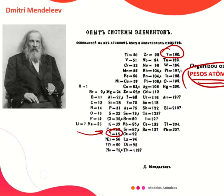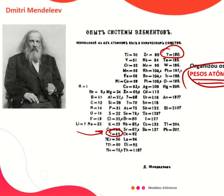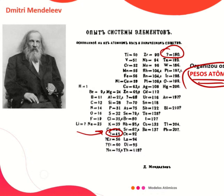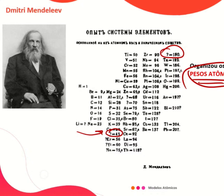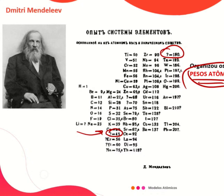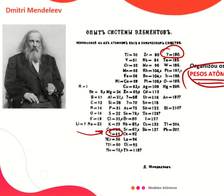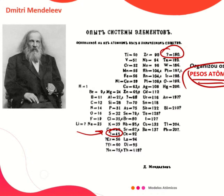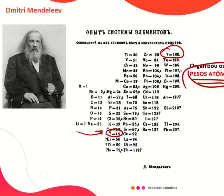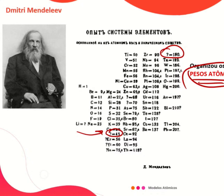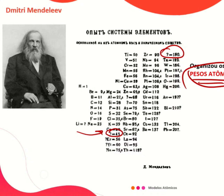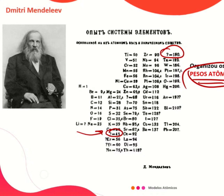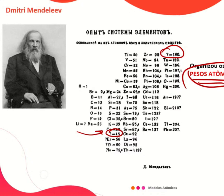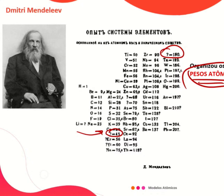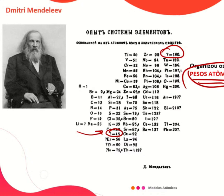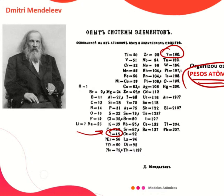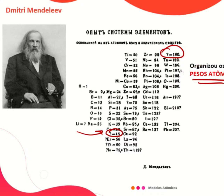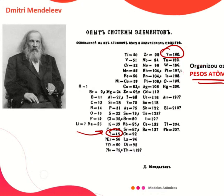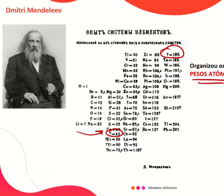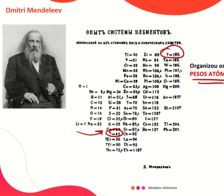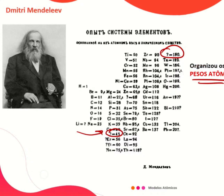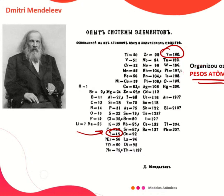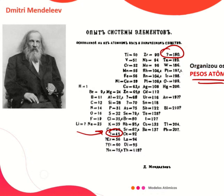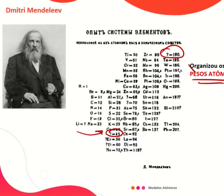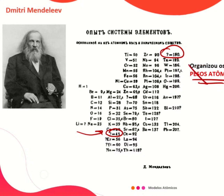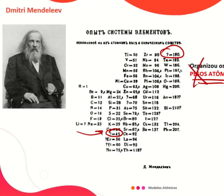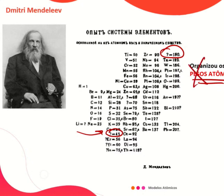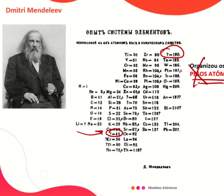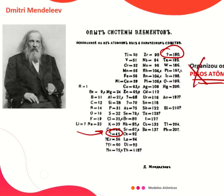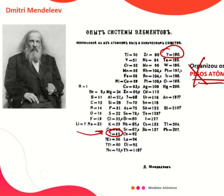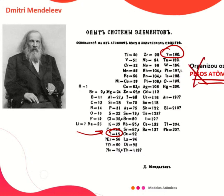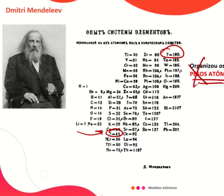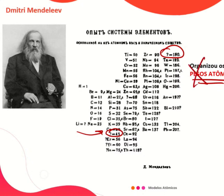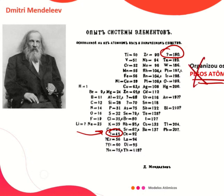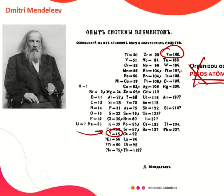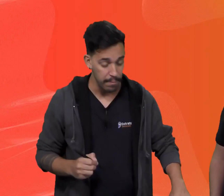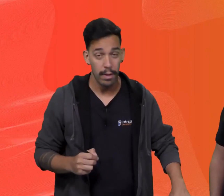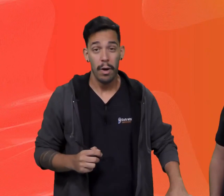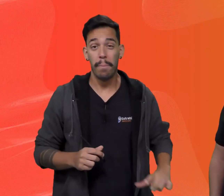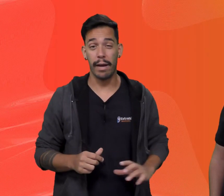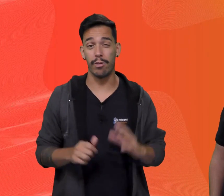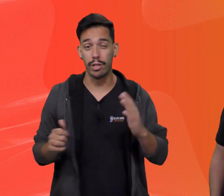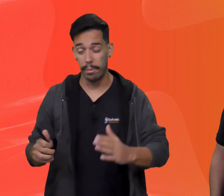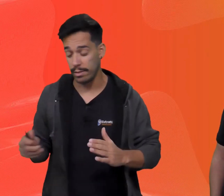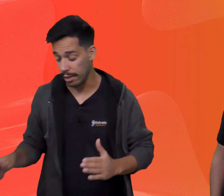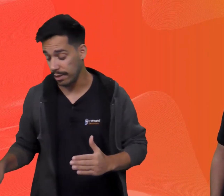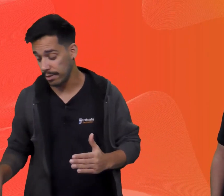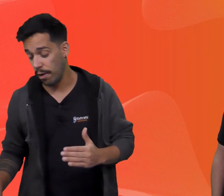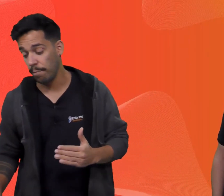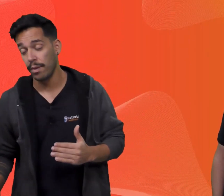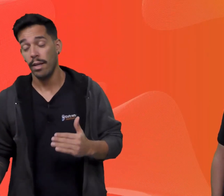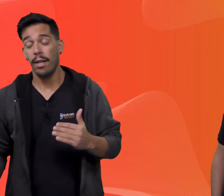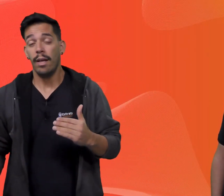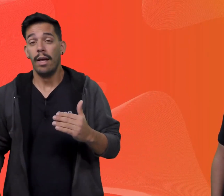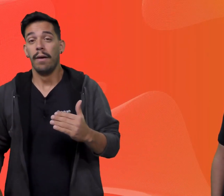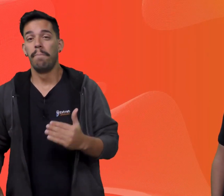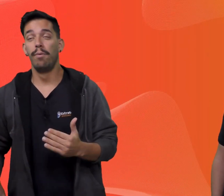pesos atômicos, mas a gente faz essa tradução, né, de pesos para massas, tá? Por que eu estou chamando essa